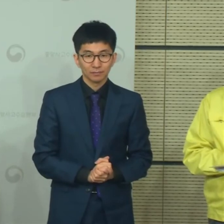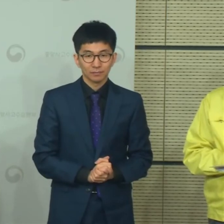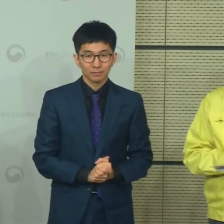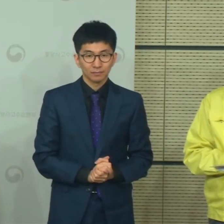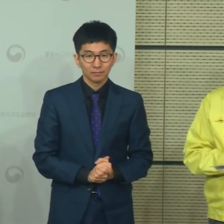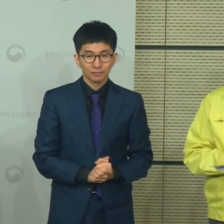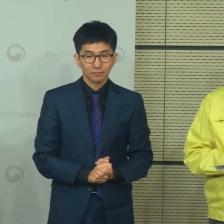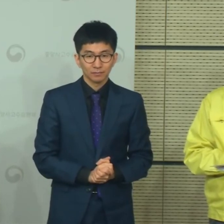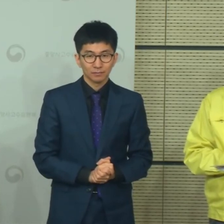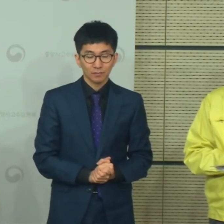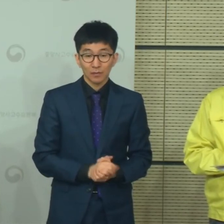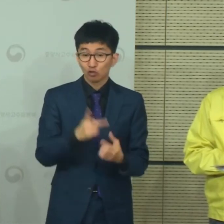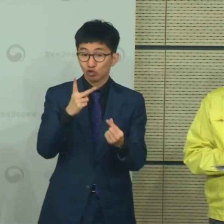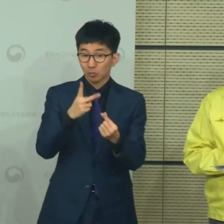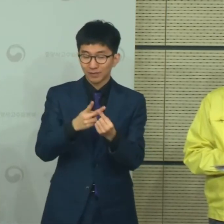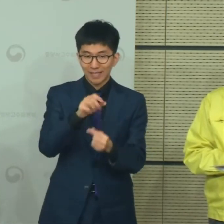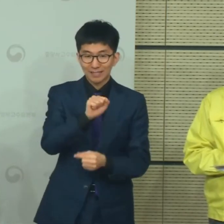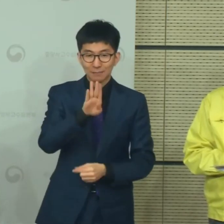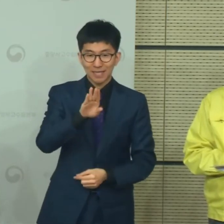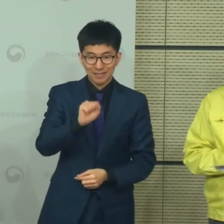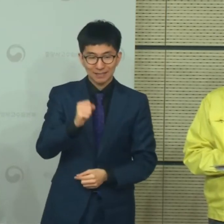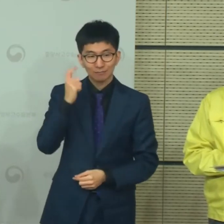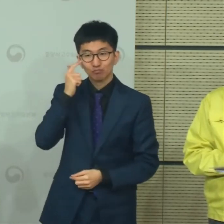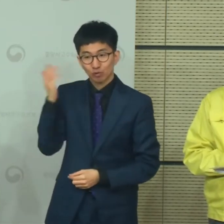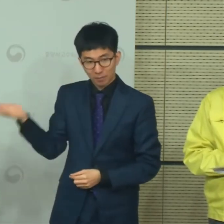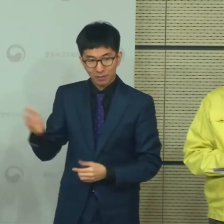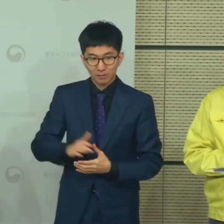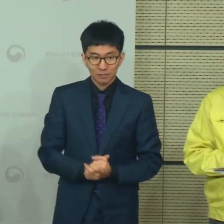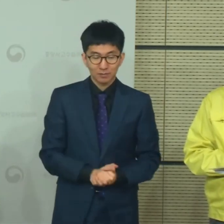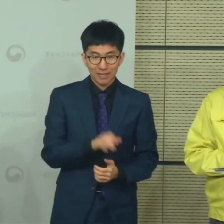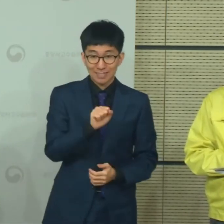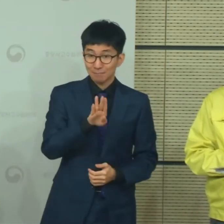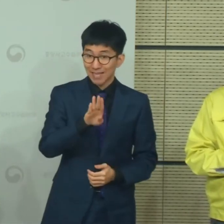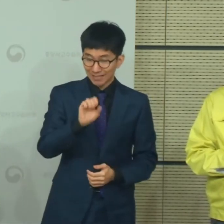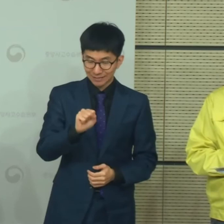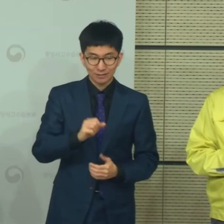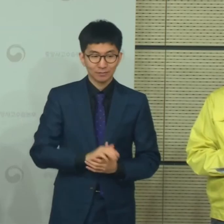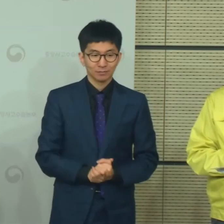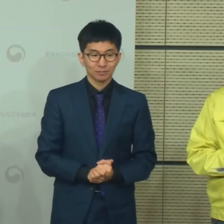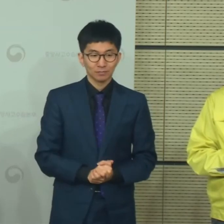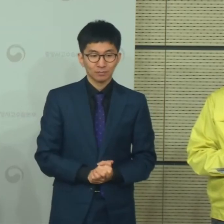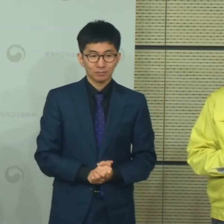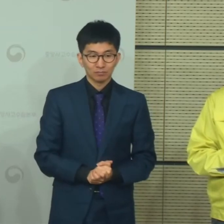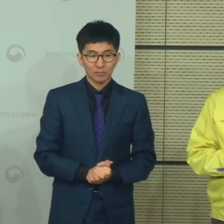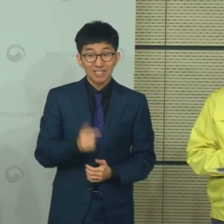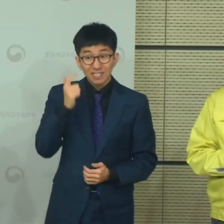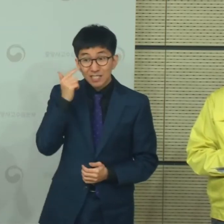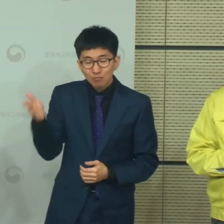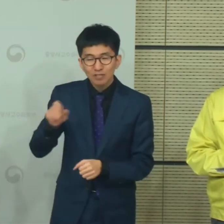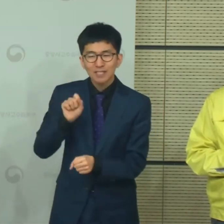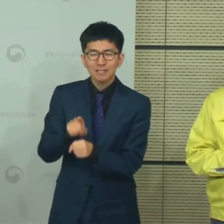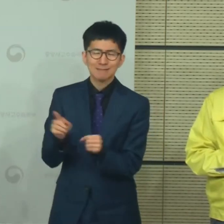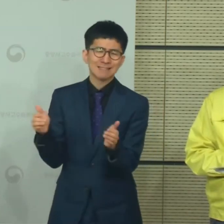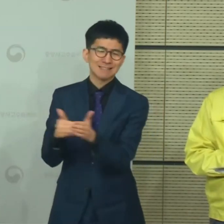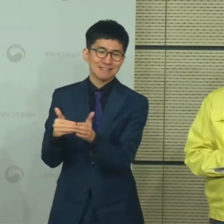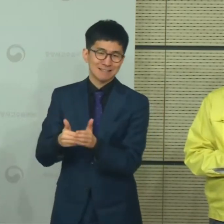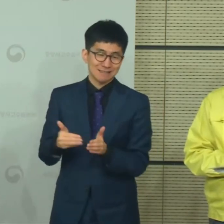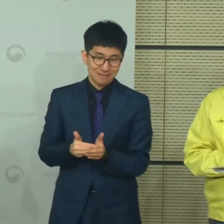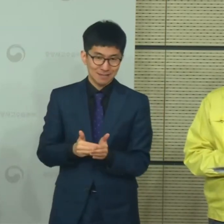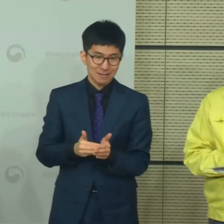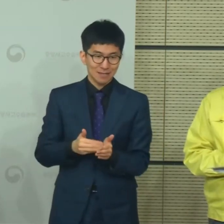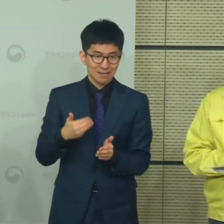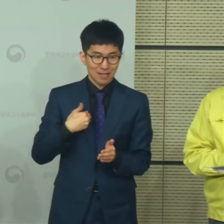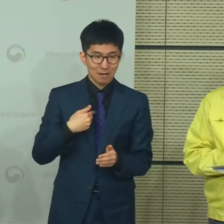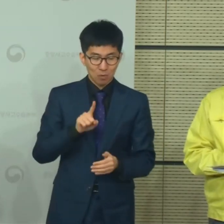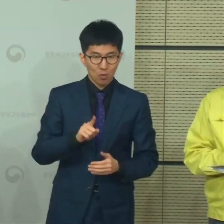네, 세종에서 두 번째 SBS 기자님. 아, 네, SBS 화강입니다. 다른 질문들은 다 앞서 나왔고 그